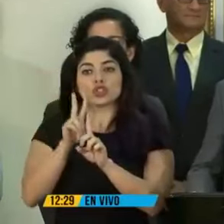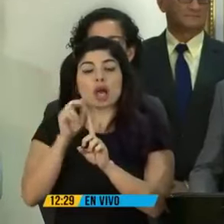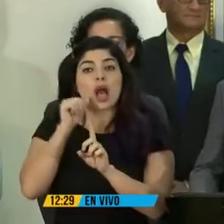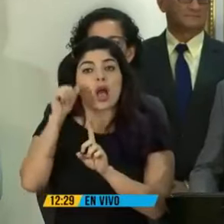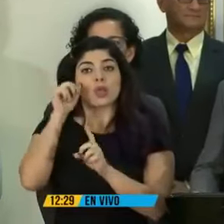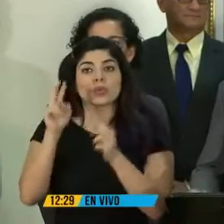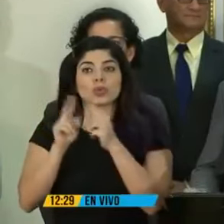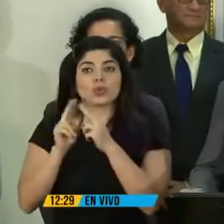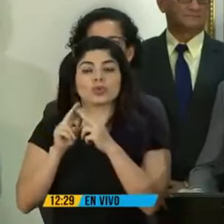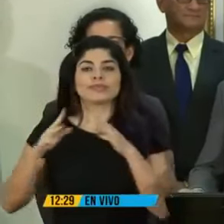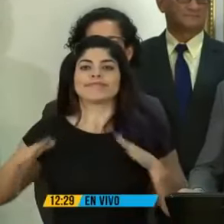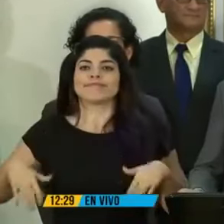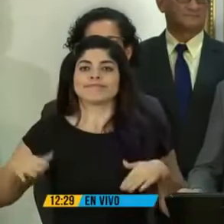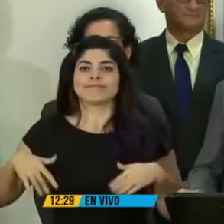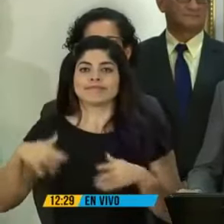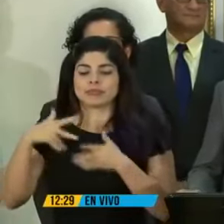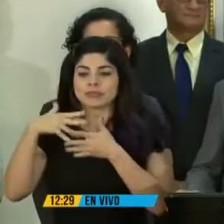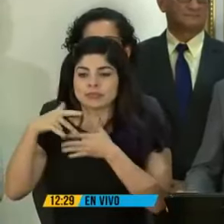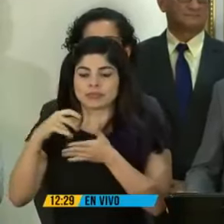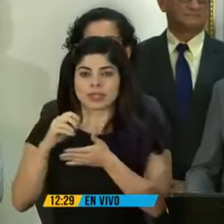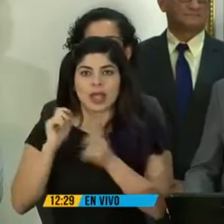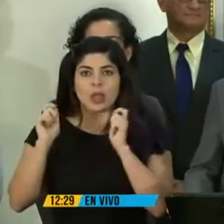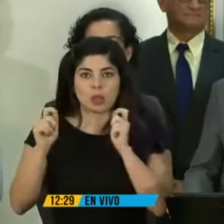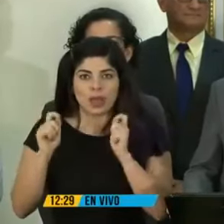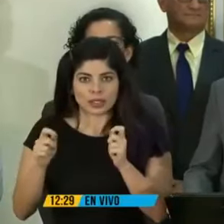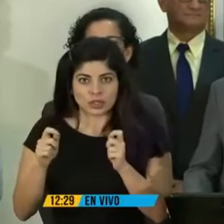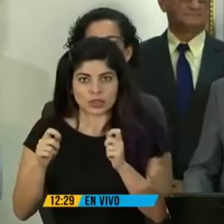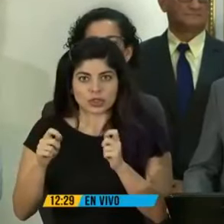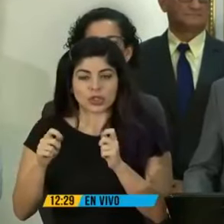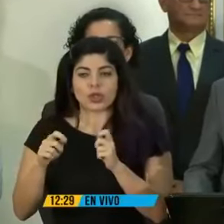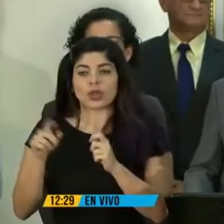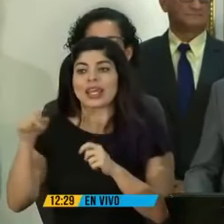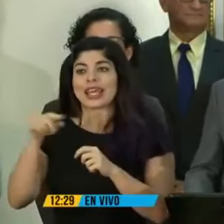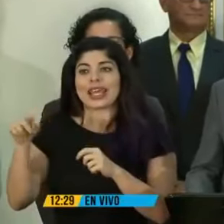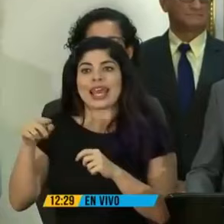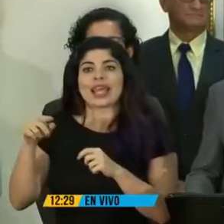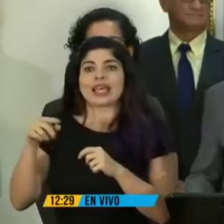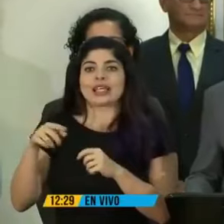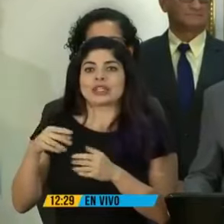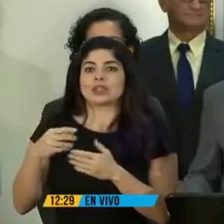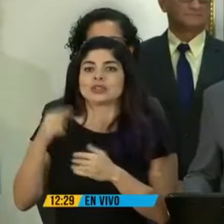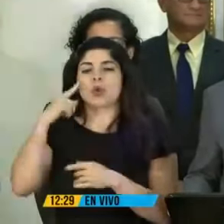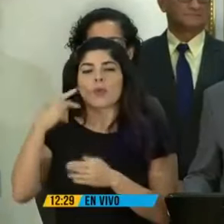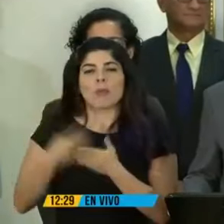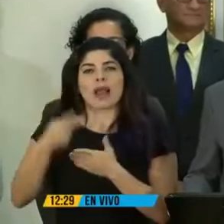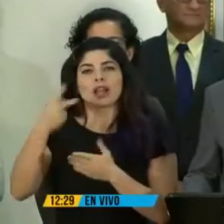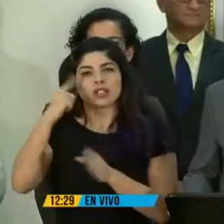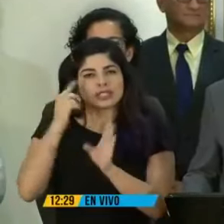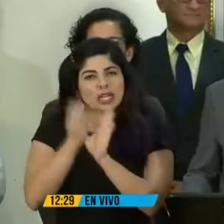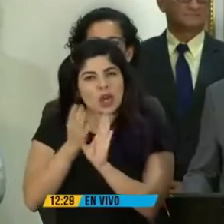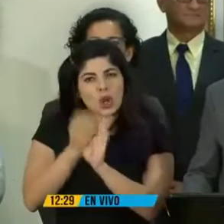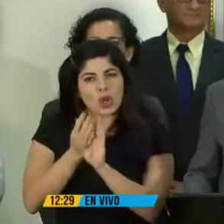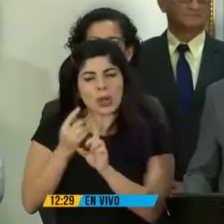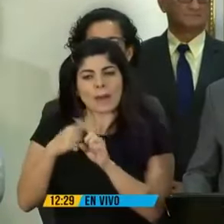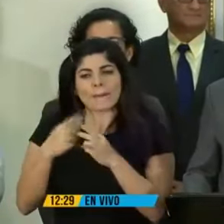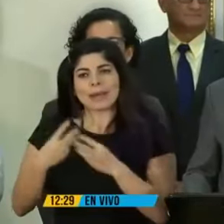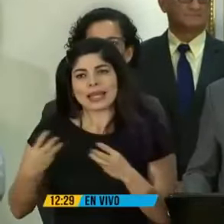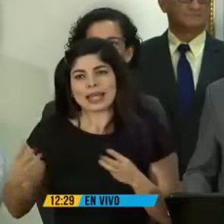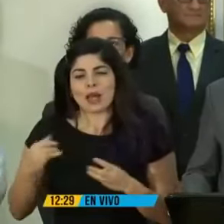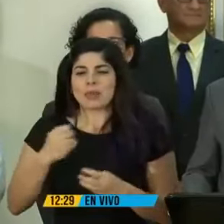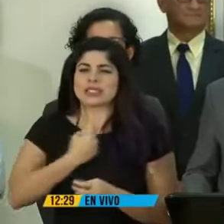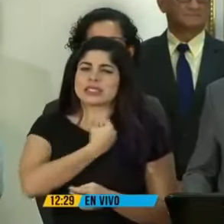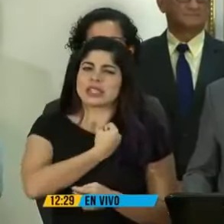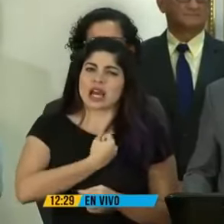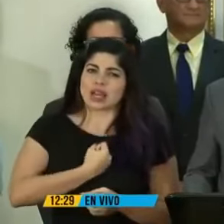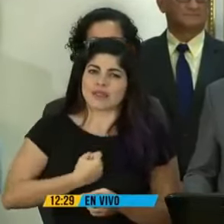no concluyeron su escolarización y han debido cancelar un precio psicológico y material